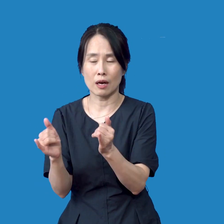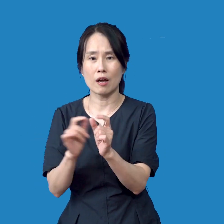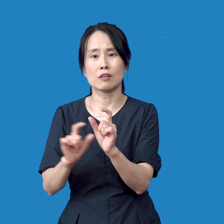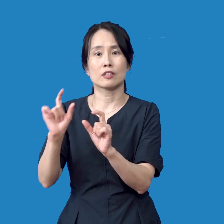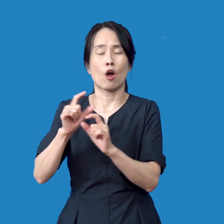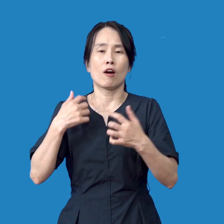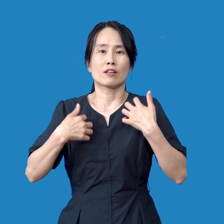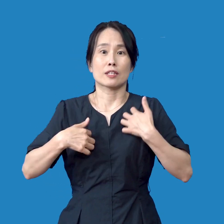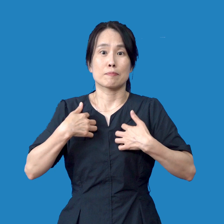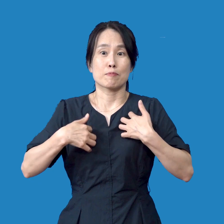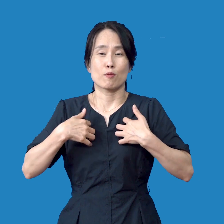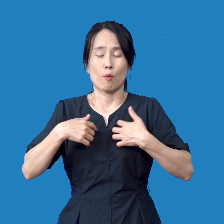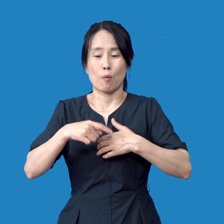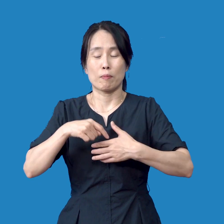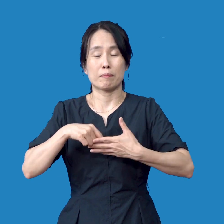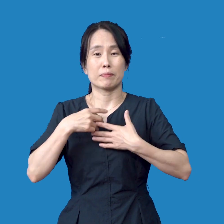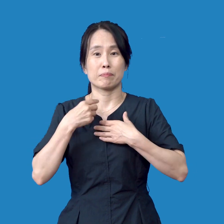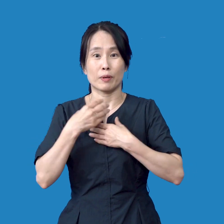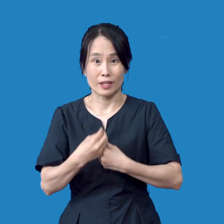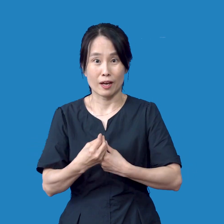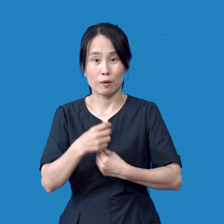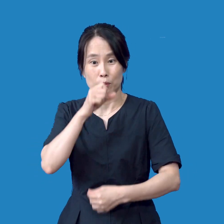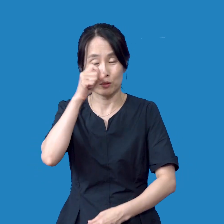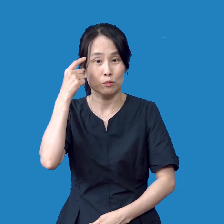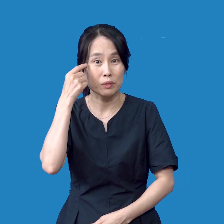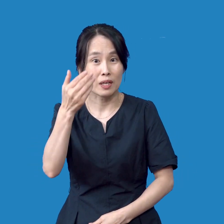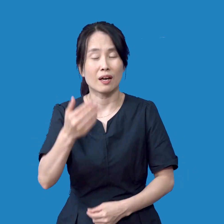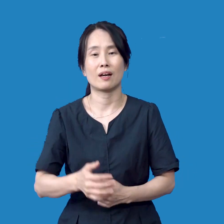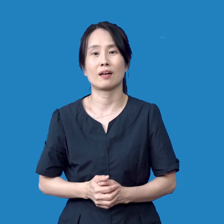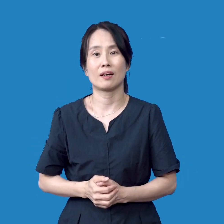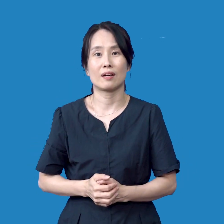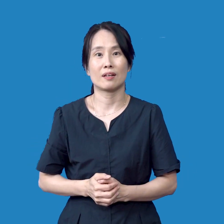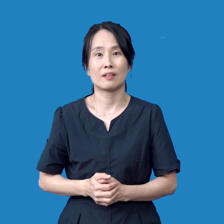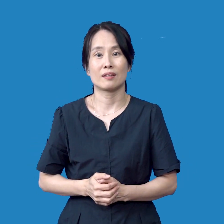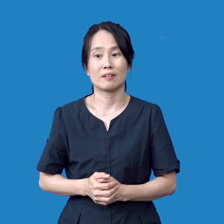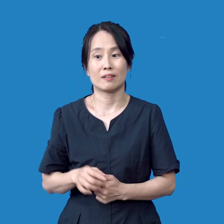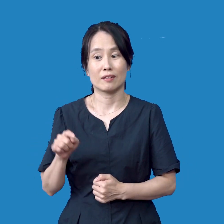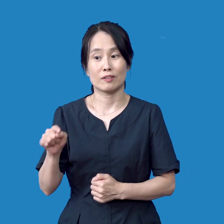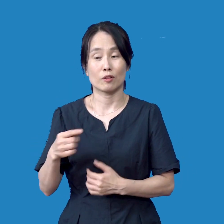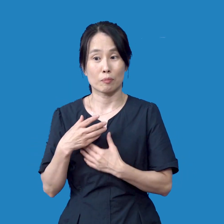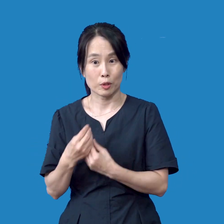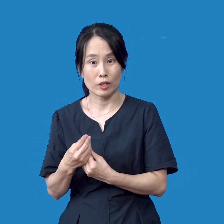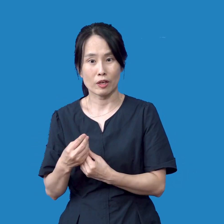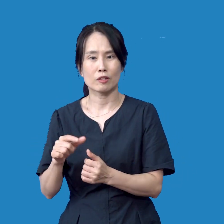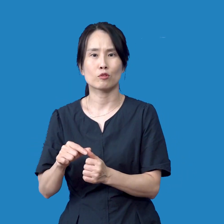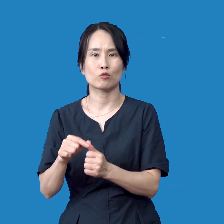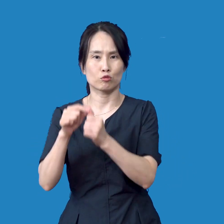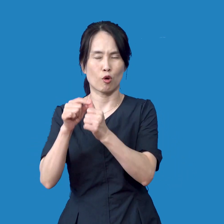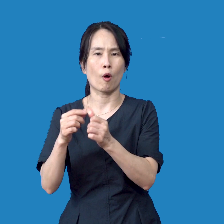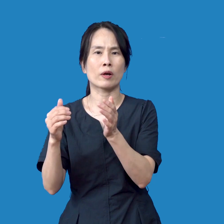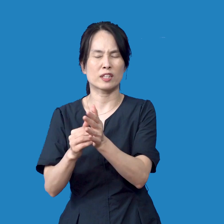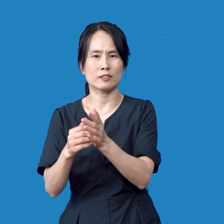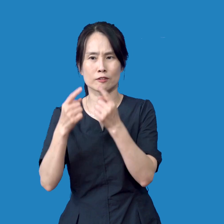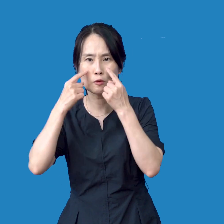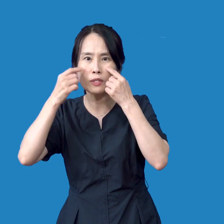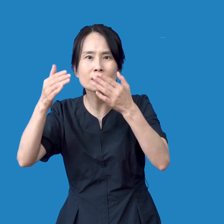더 기쁘고 마음이 편하고 좋습니까? 그러면 여러분, 구원받은 것이